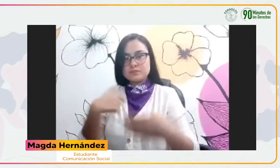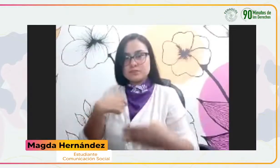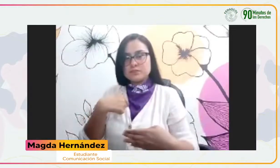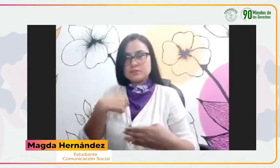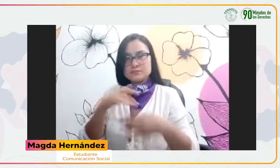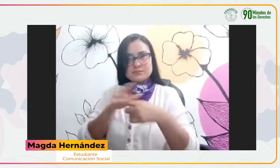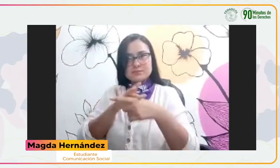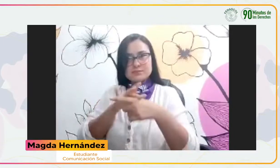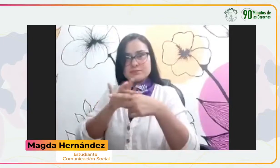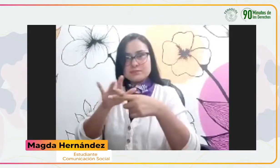tuve